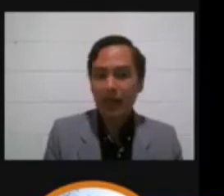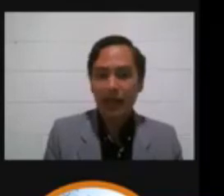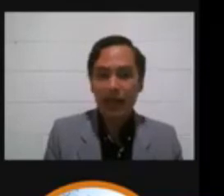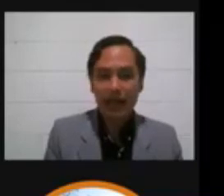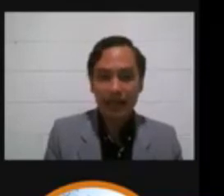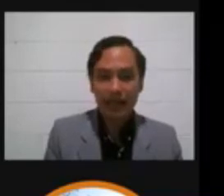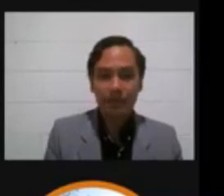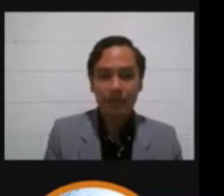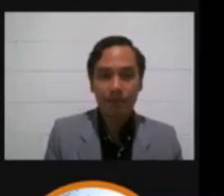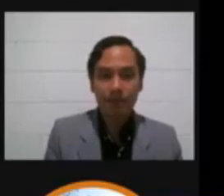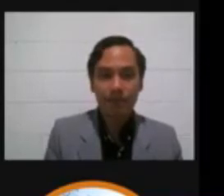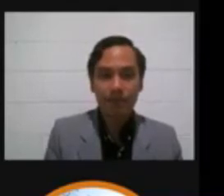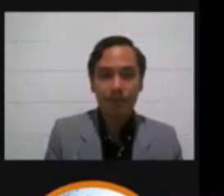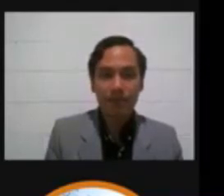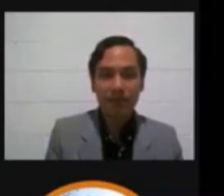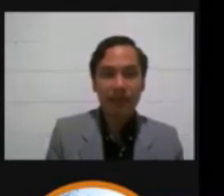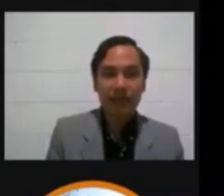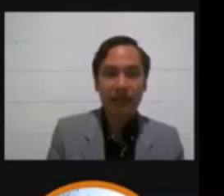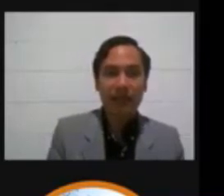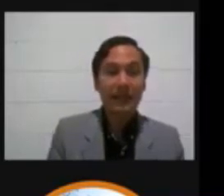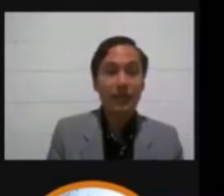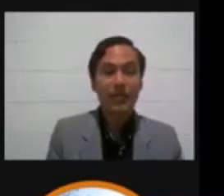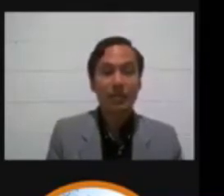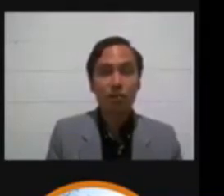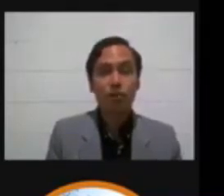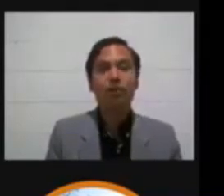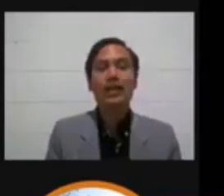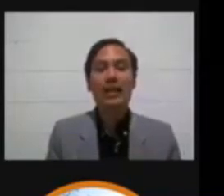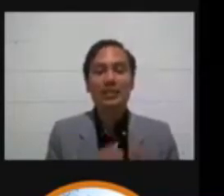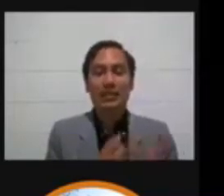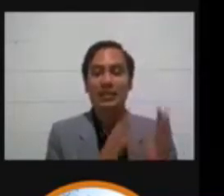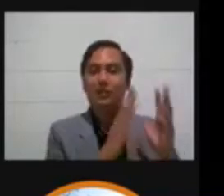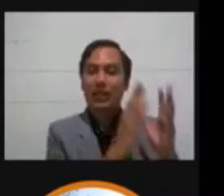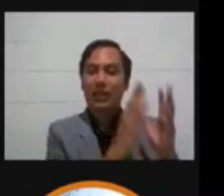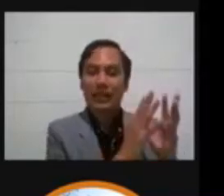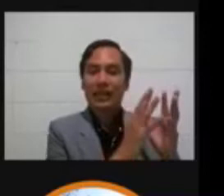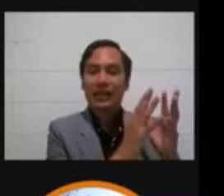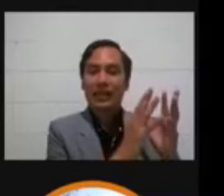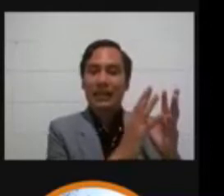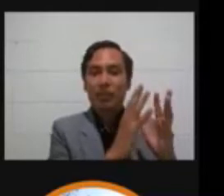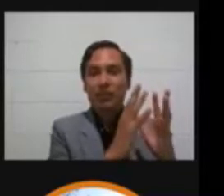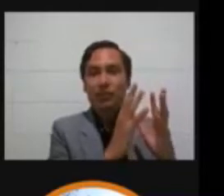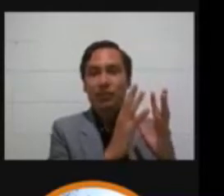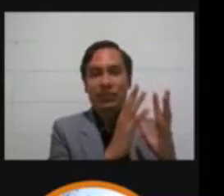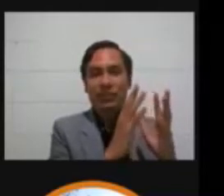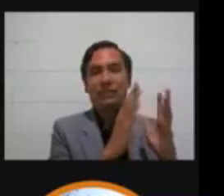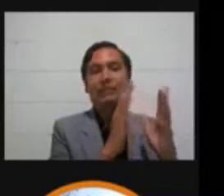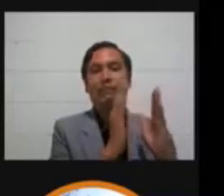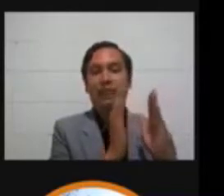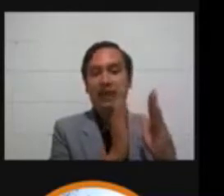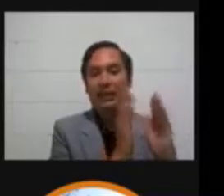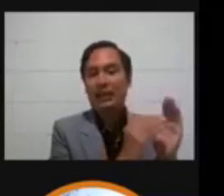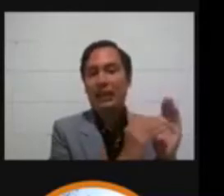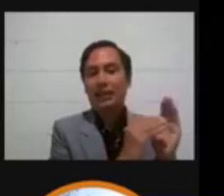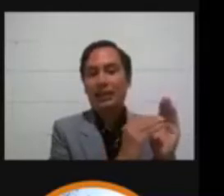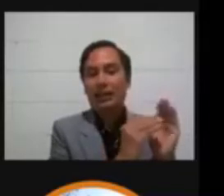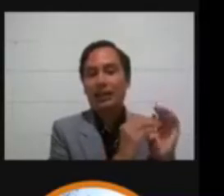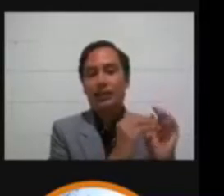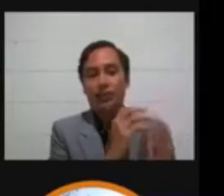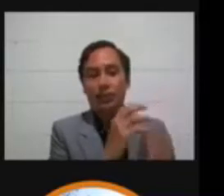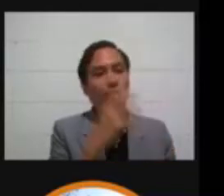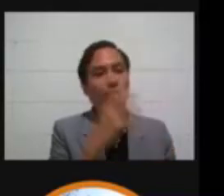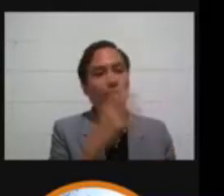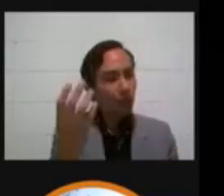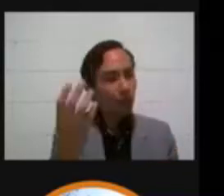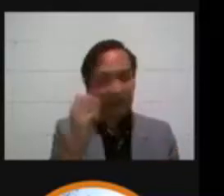Hay una ley, la ley de equiparación de oportunidades. Esa es una ley que en este momento pues va a